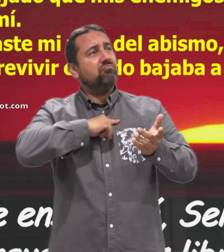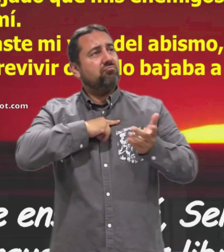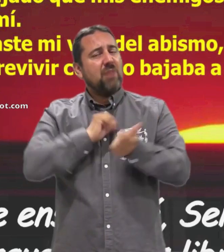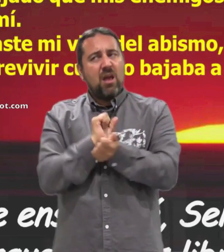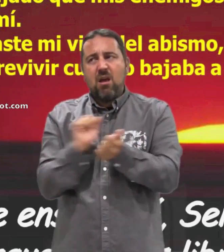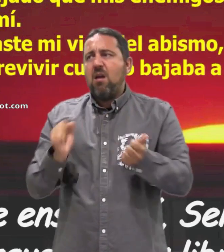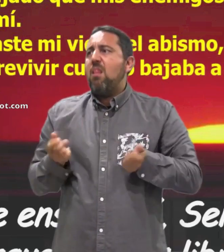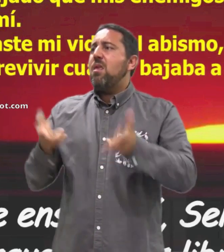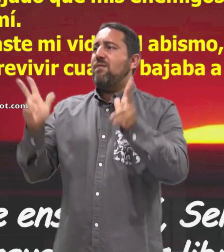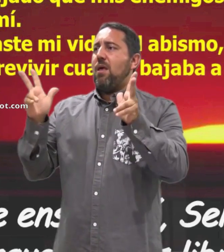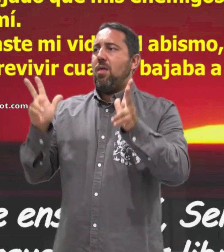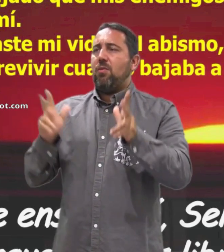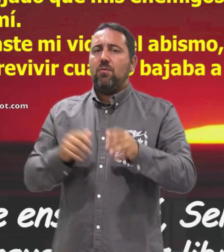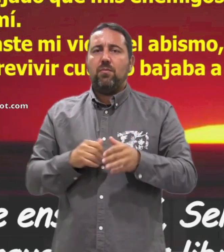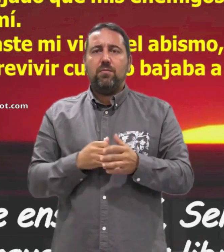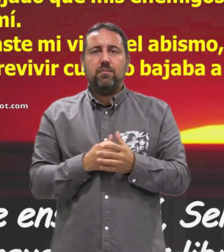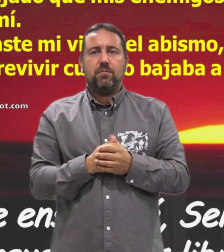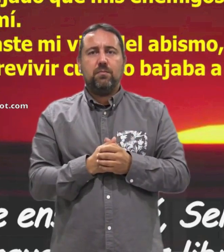Te ensalzaré, Señor, porque me has librado.